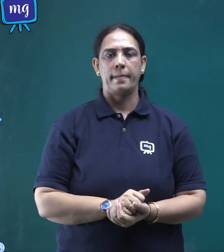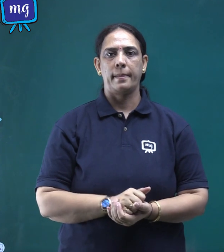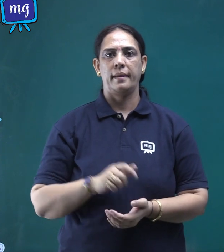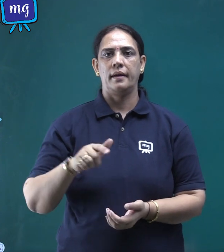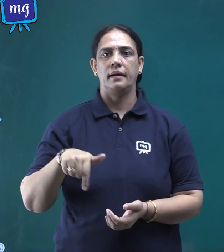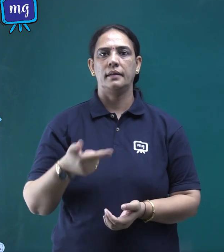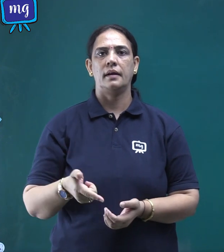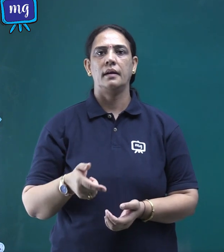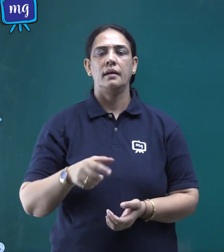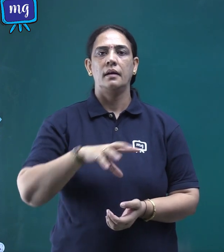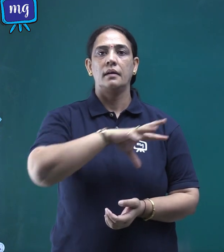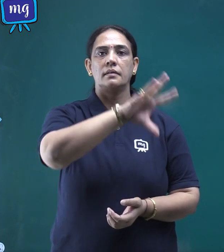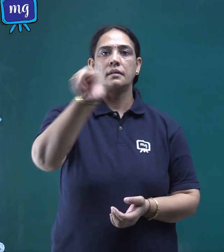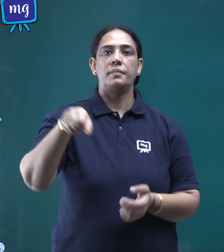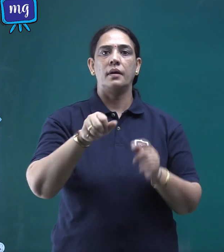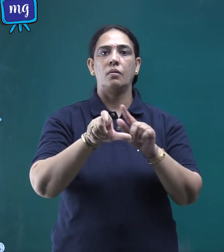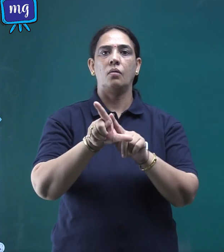अतः सभी कोण